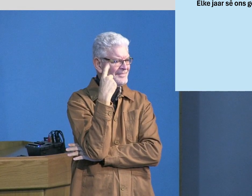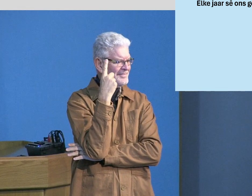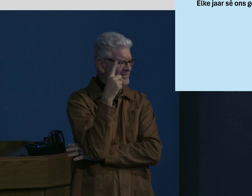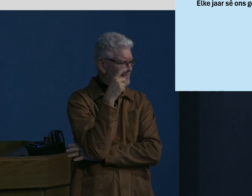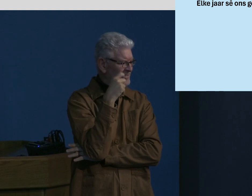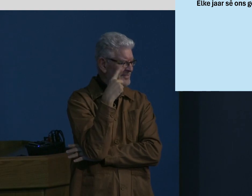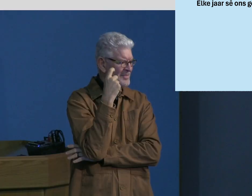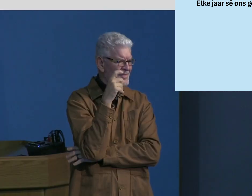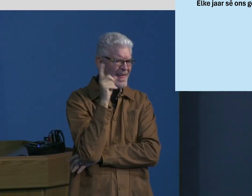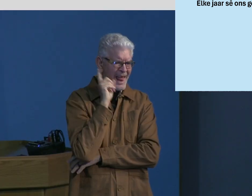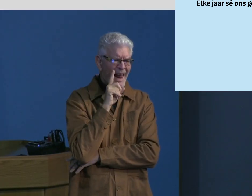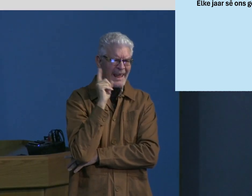ek,